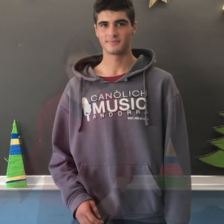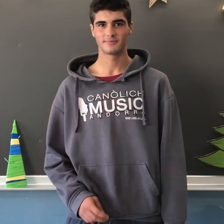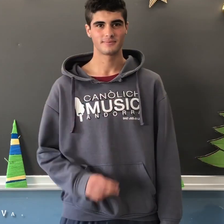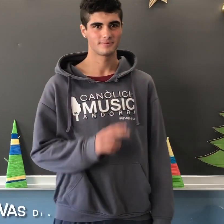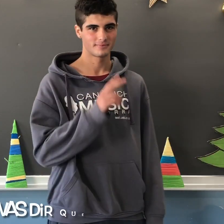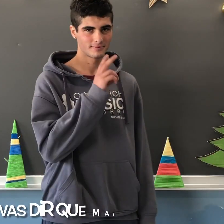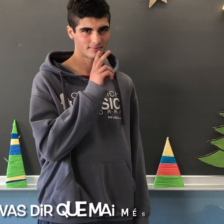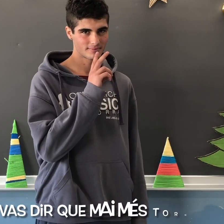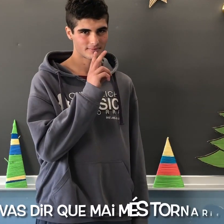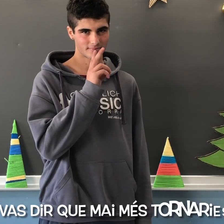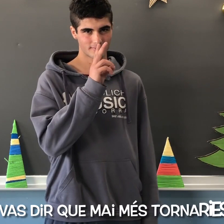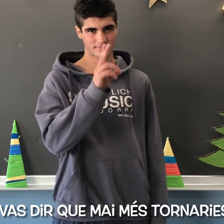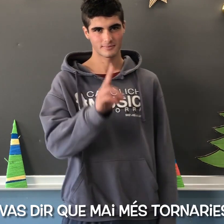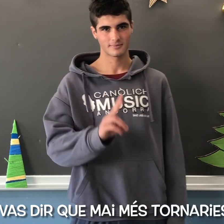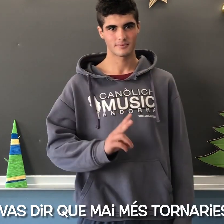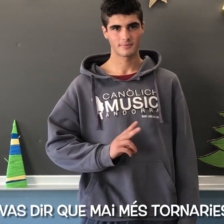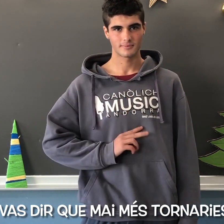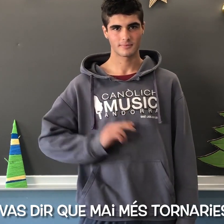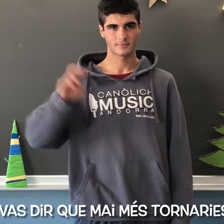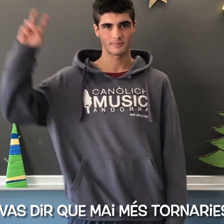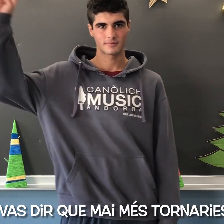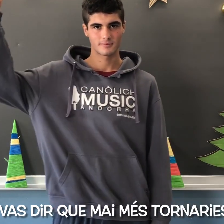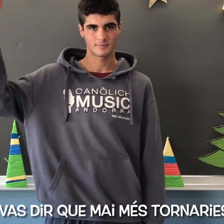llarg. Vas dir que mai més tu.